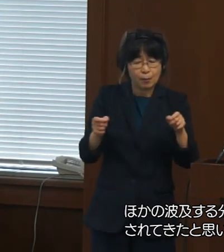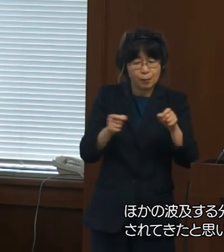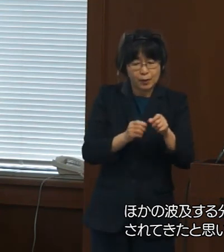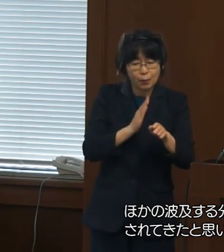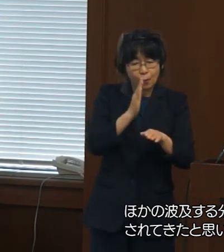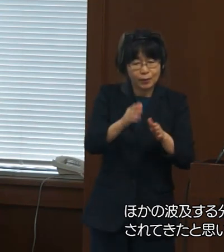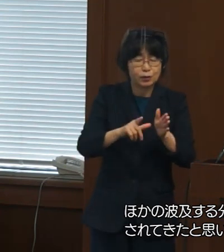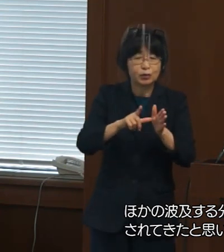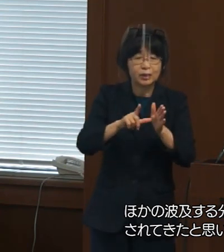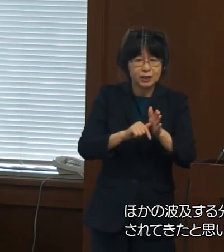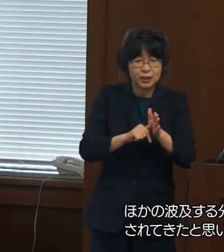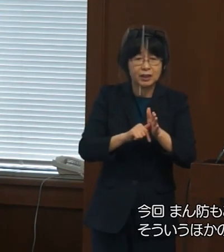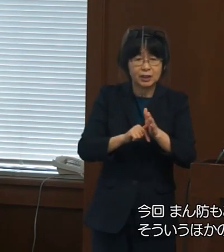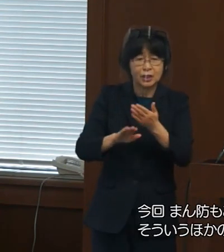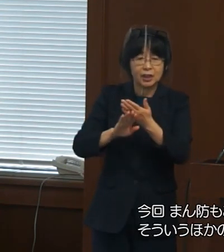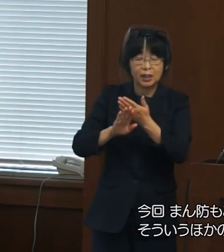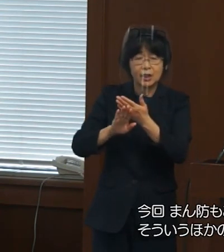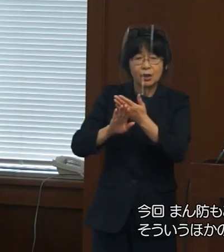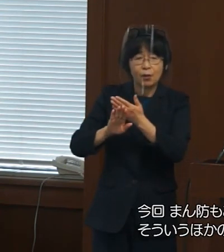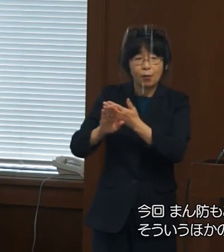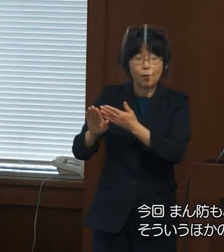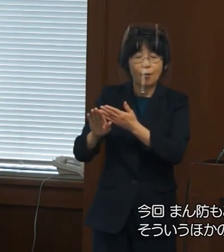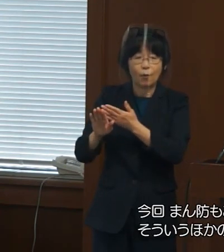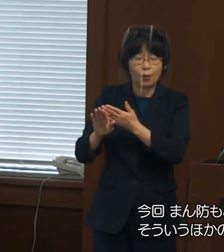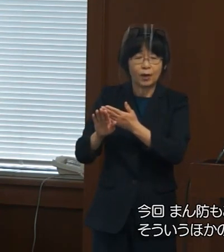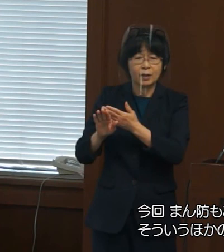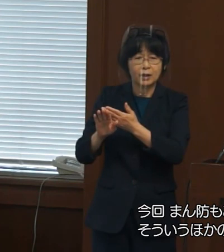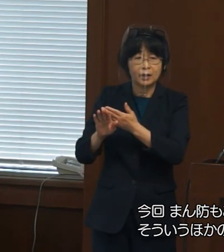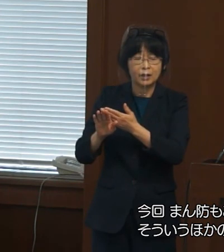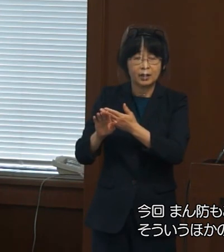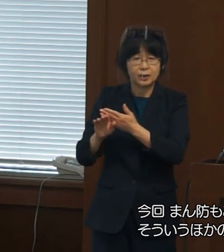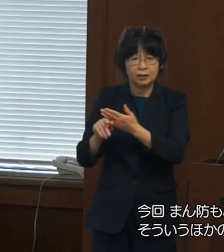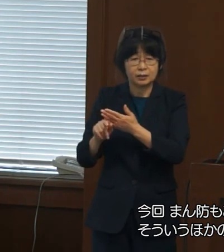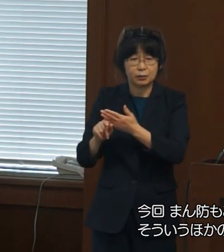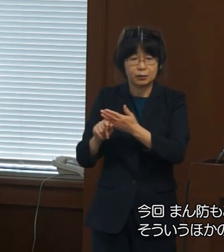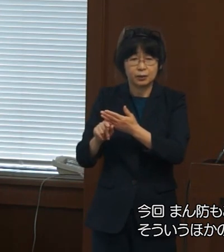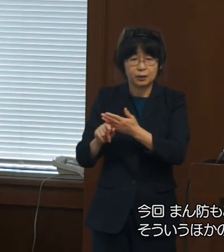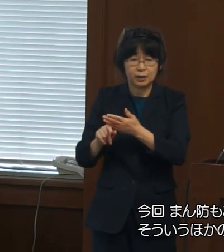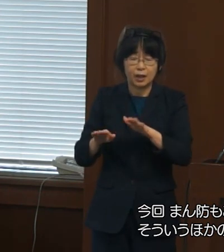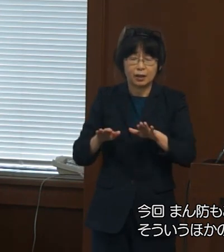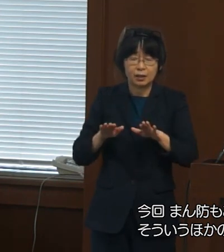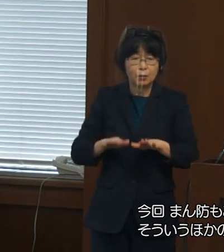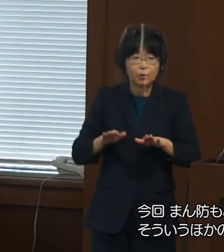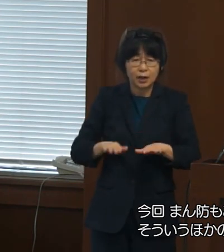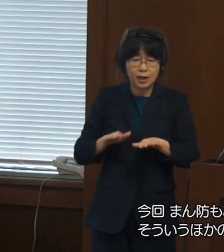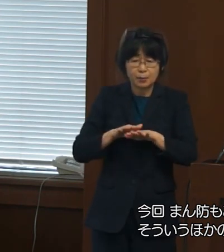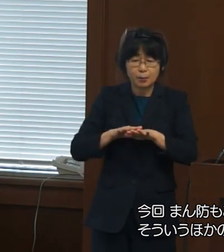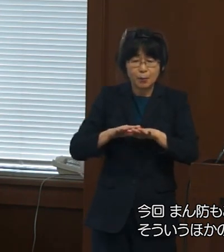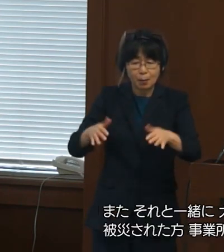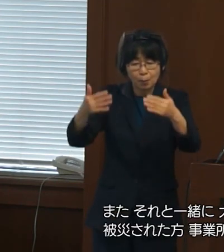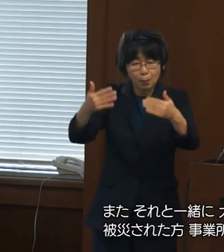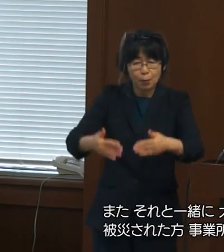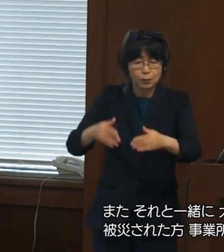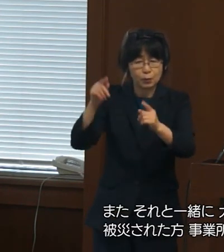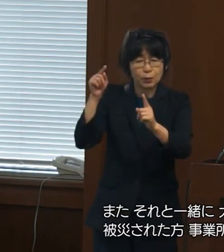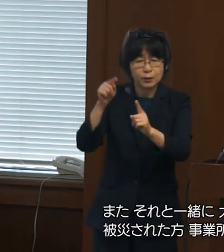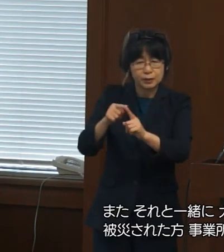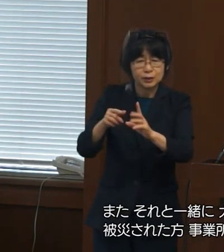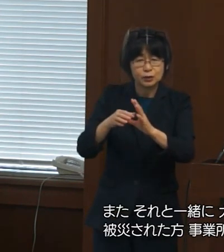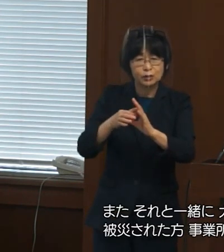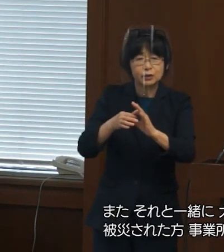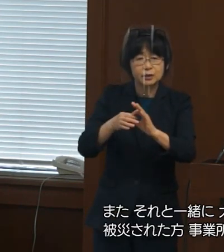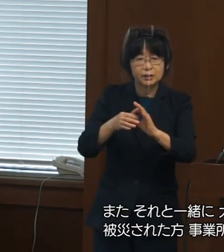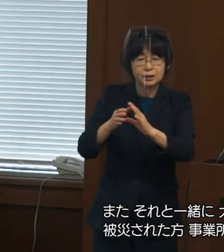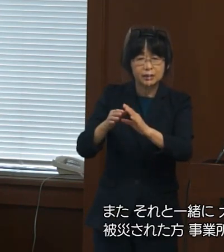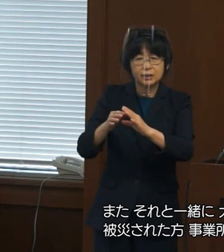のもされてきたと思いますが、今回そのマンボウもあるということで、そういう他の業界の支援とか、またそれと